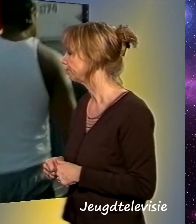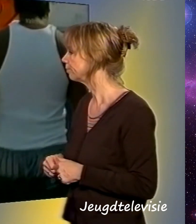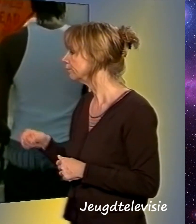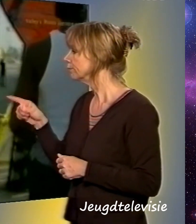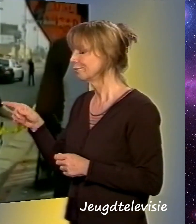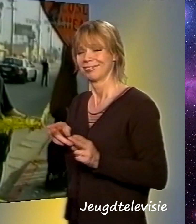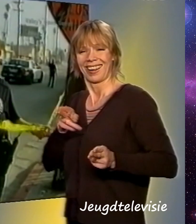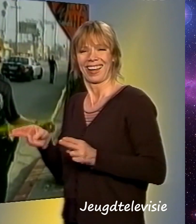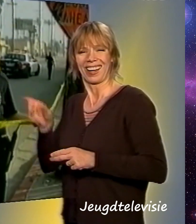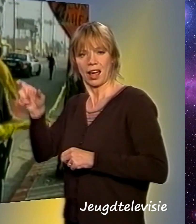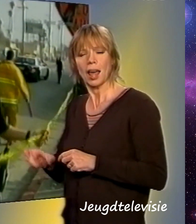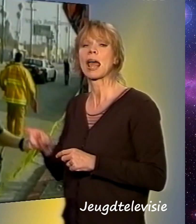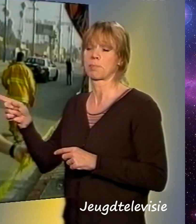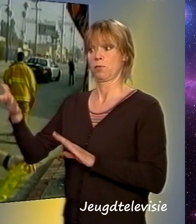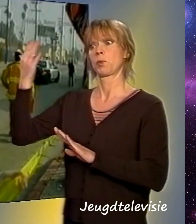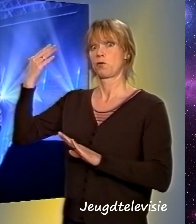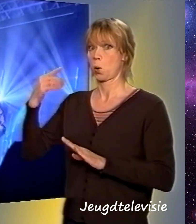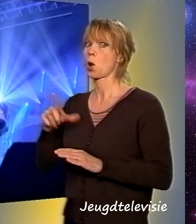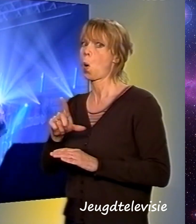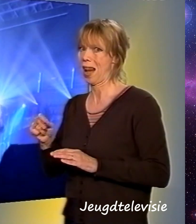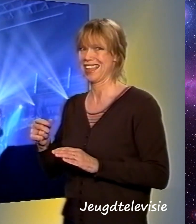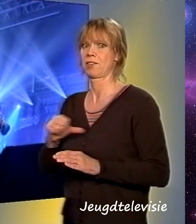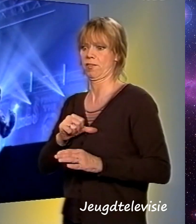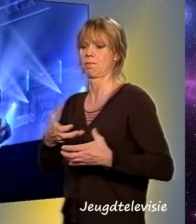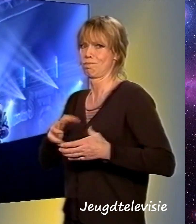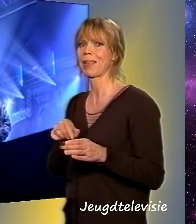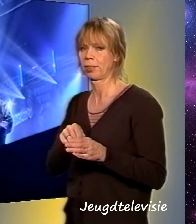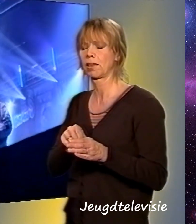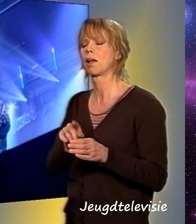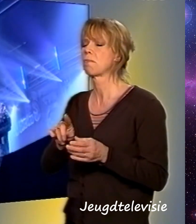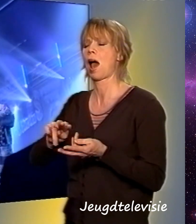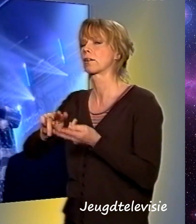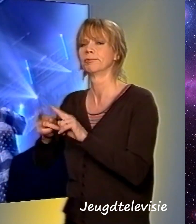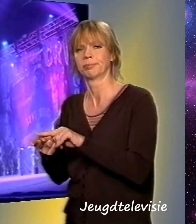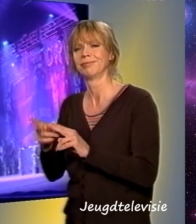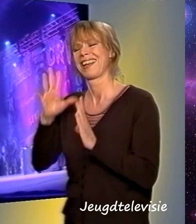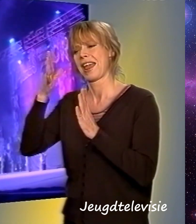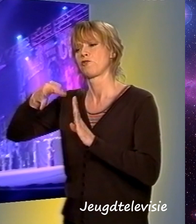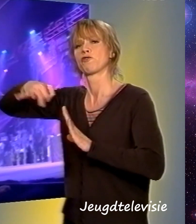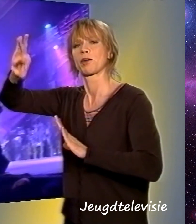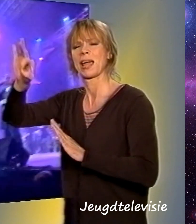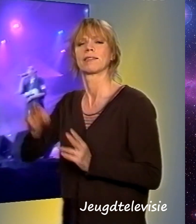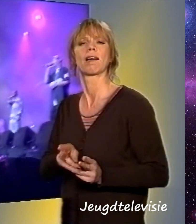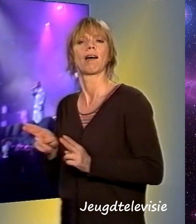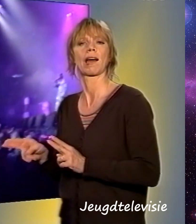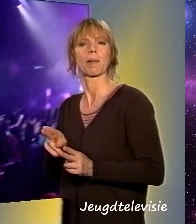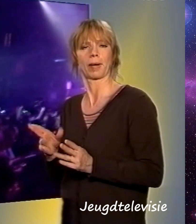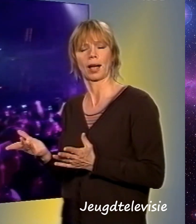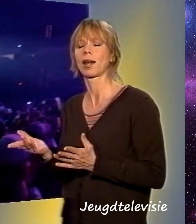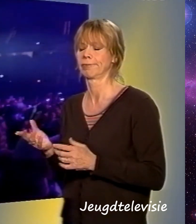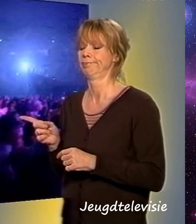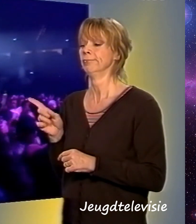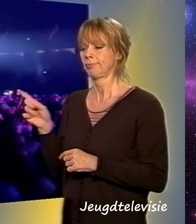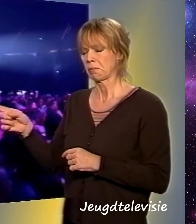dat was lid van een bende maar ook hij besloot zijn leven te beteren en als het web er verder te gaan daarom vindt hij des te belangrijker